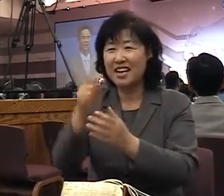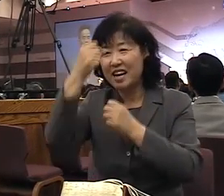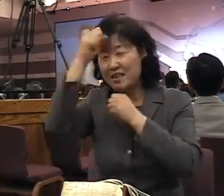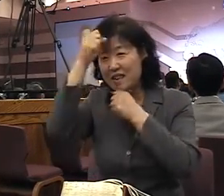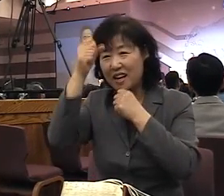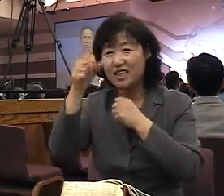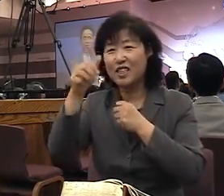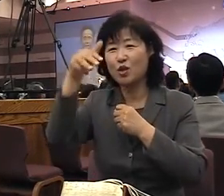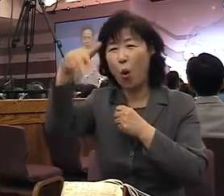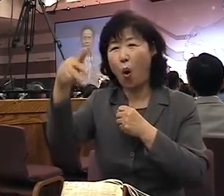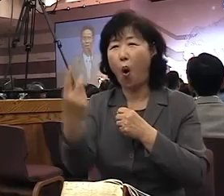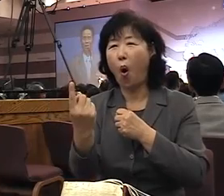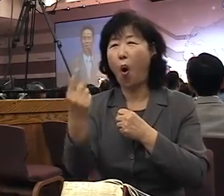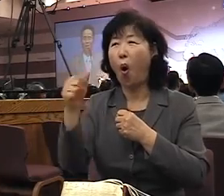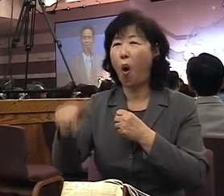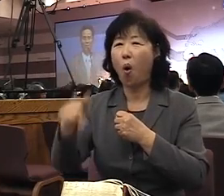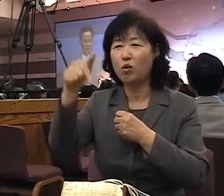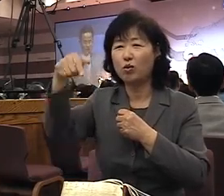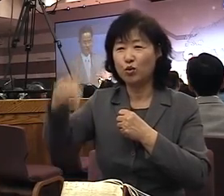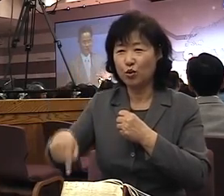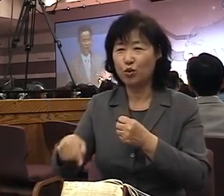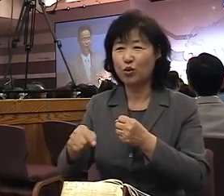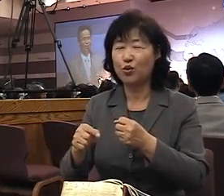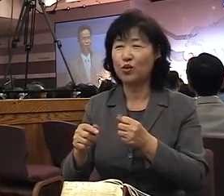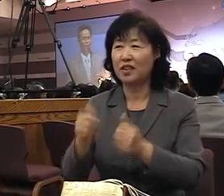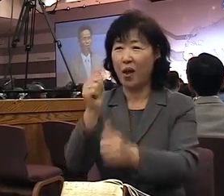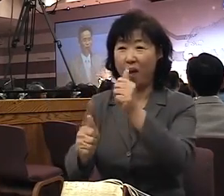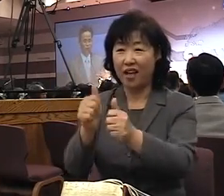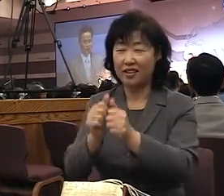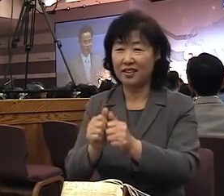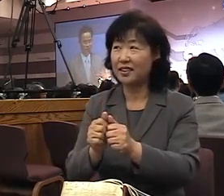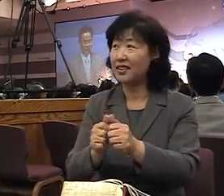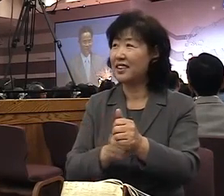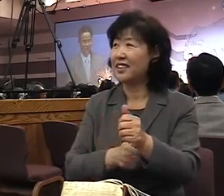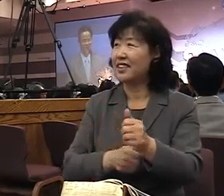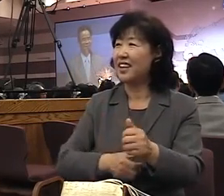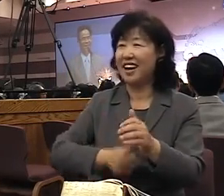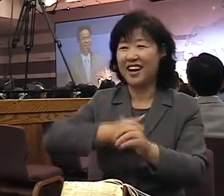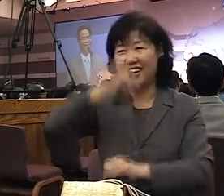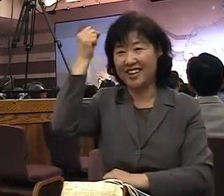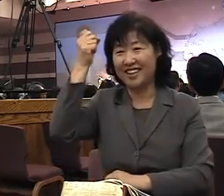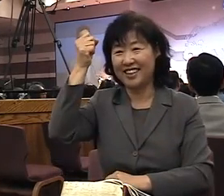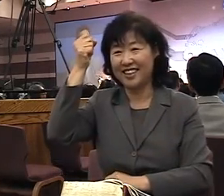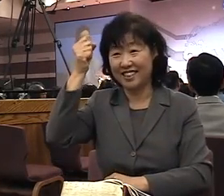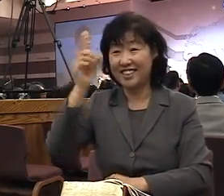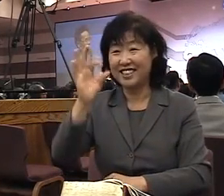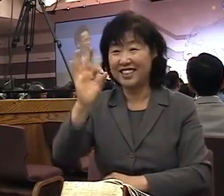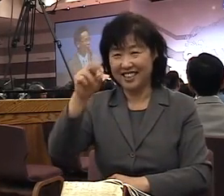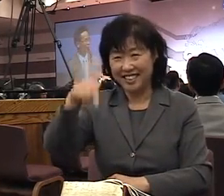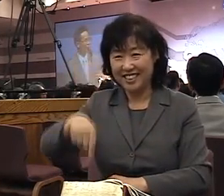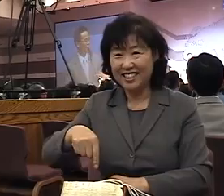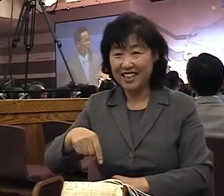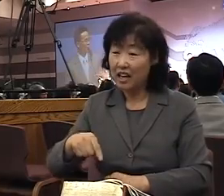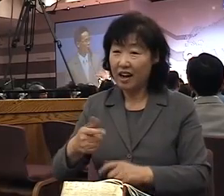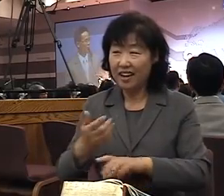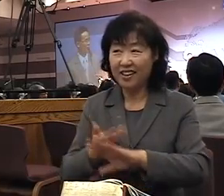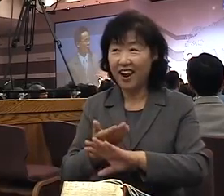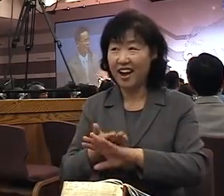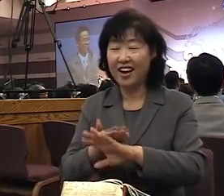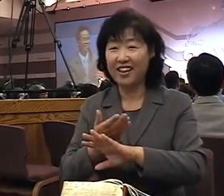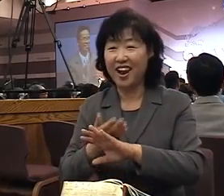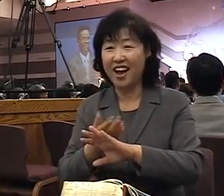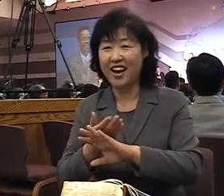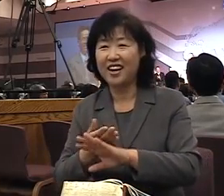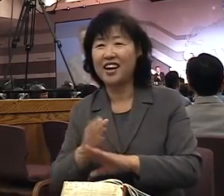족구대회에서 저희 교회 우리 집사님들 1단의 집사님들이 가셔서 웃음을 먹었습니다. 이 뭐 교회에서 정리 박수